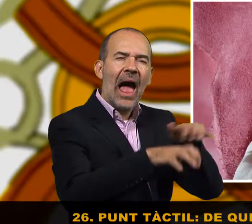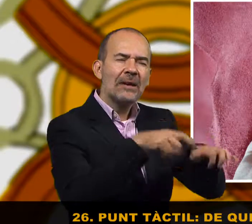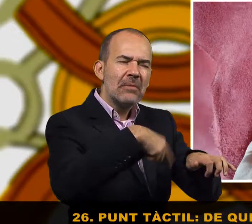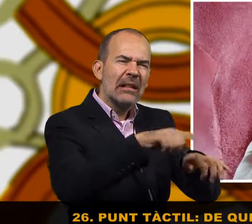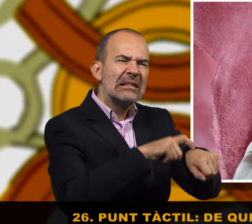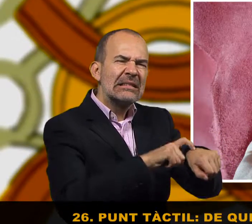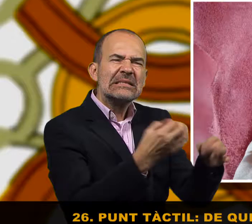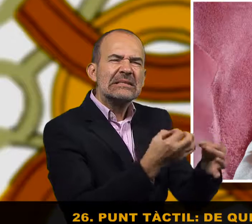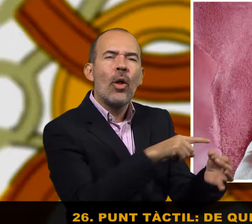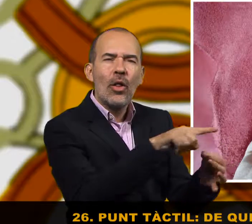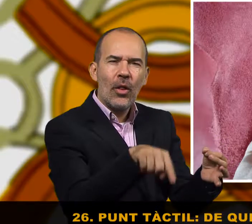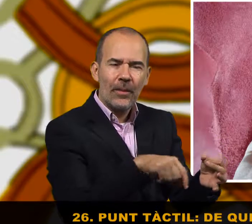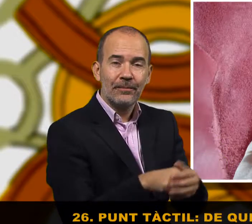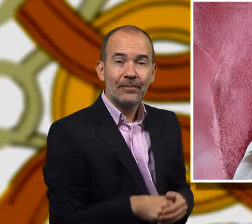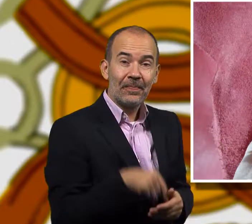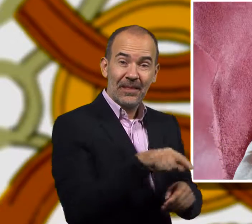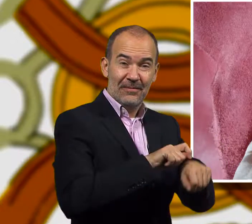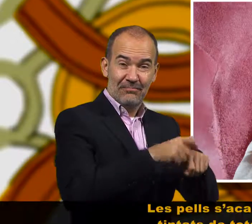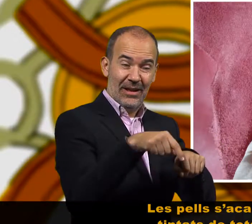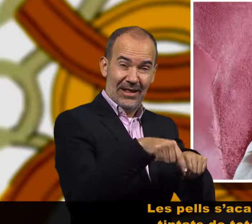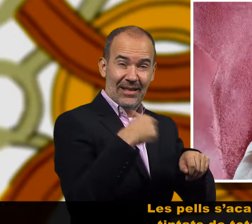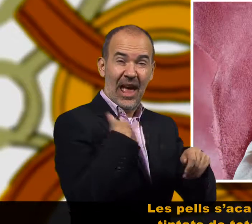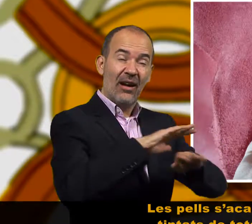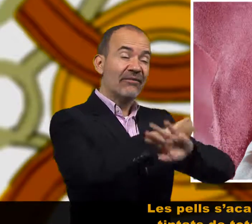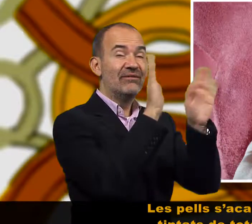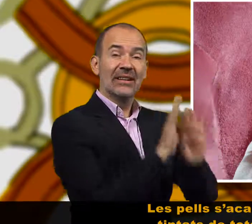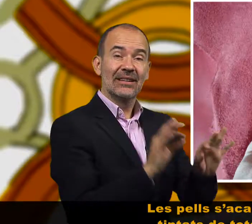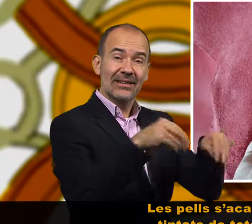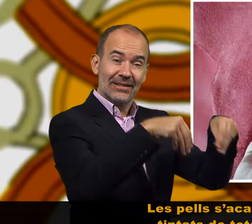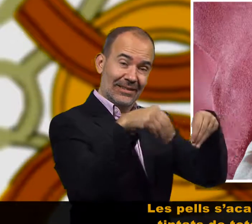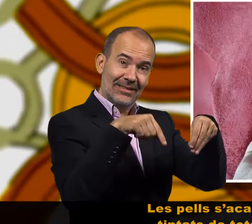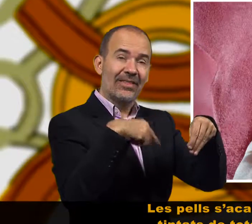26 punta activo de quince animal son